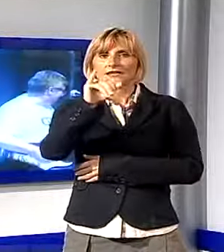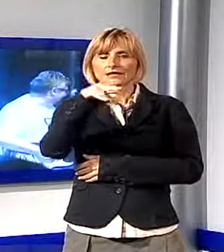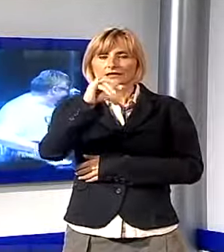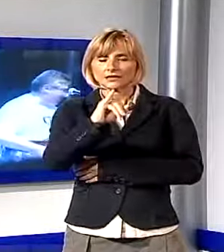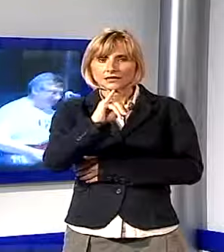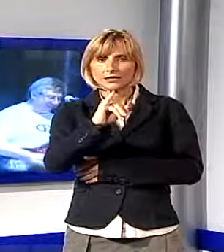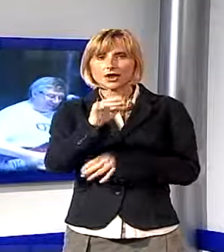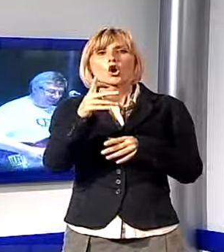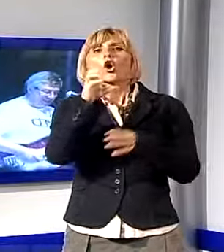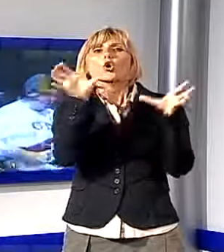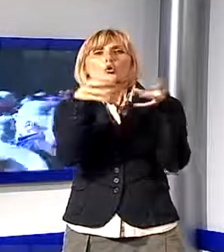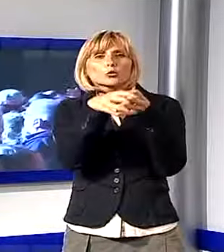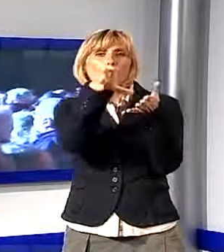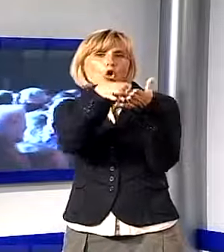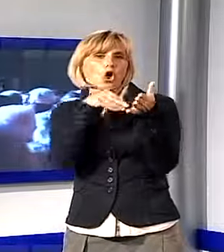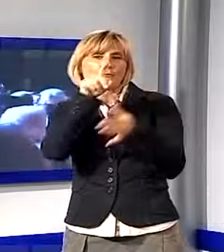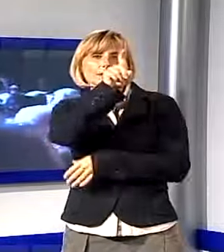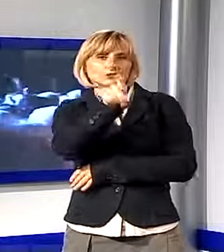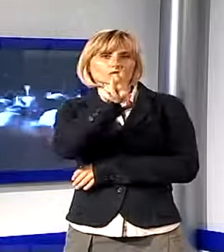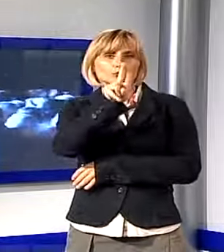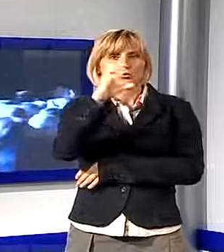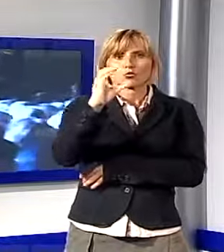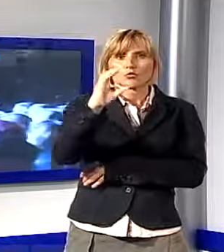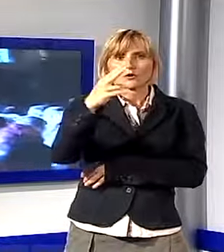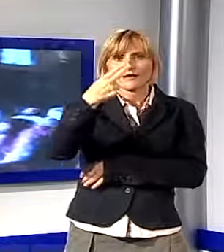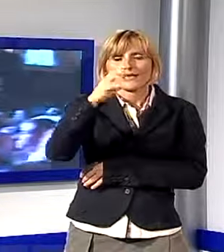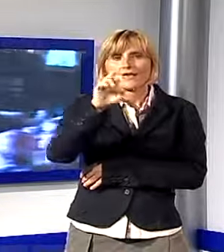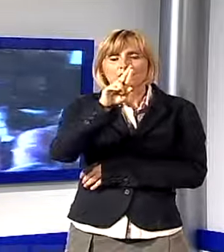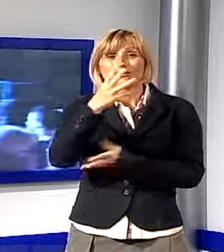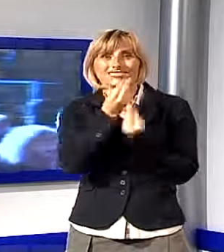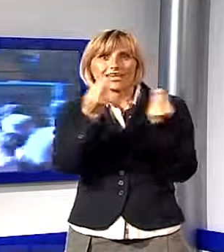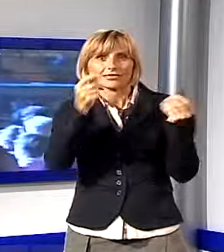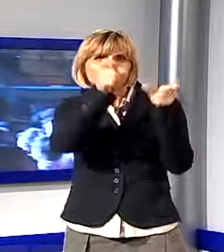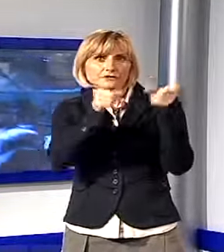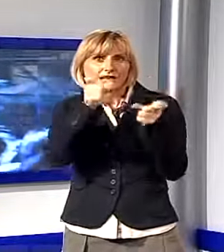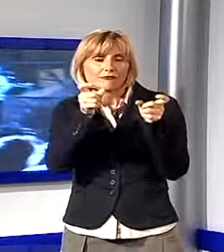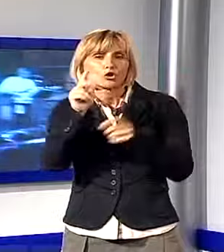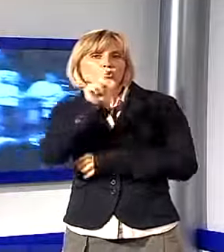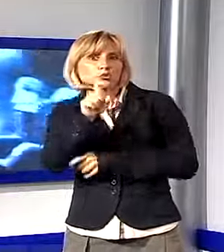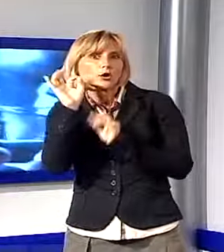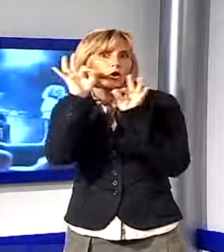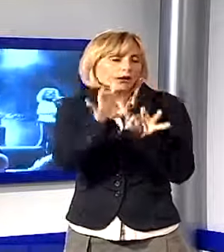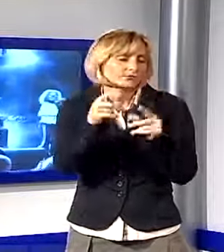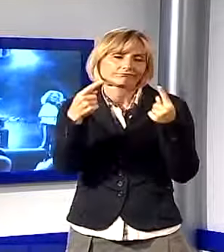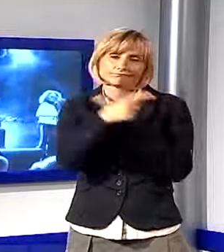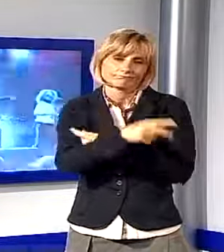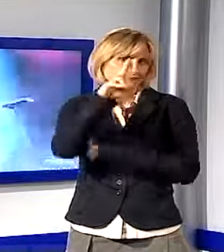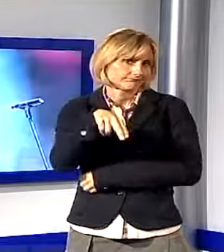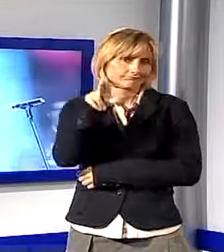di Zucchero, che molti aspettavano e che invece non è arrivato, ha trascinato gli oltre 5.000 presenti che hanno affollato la